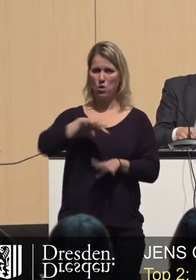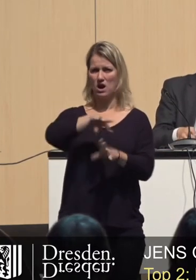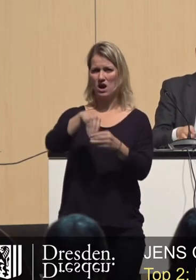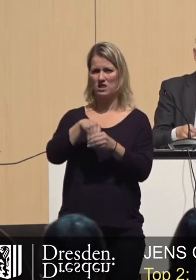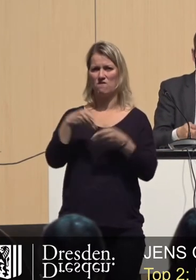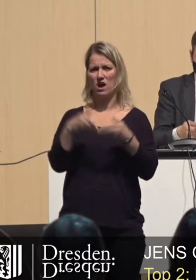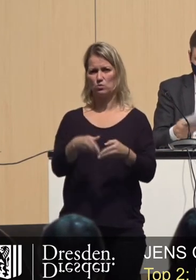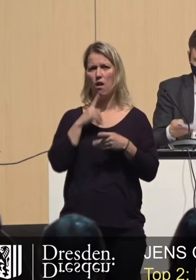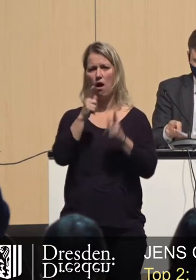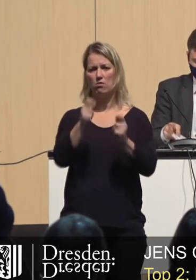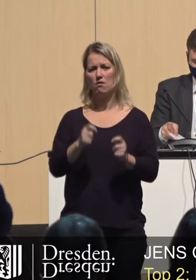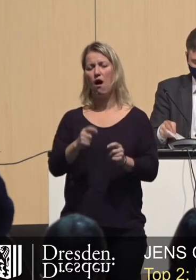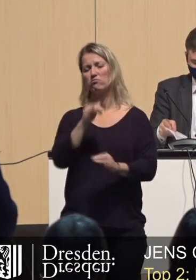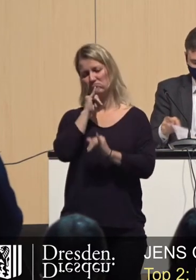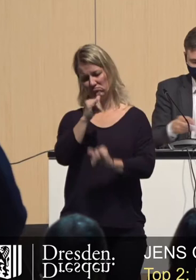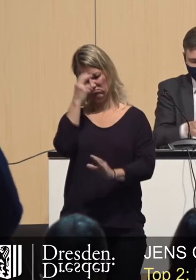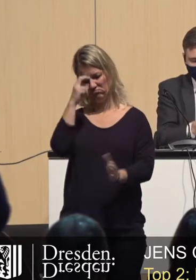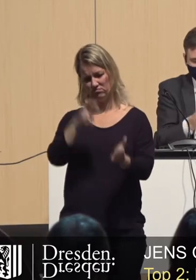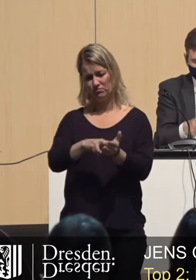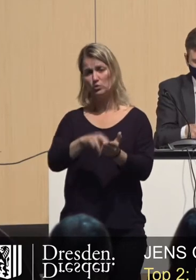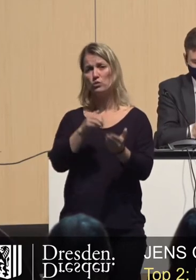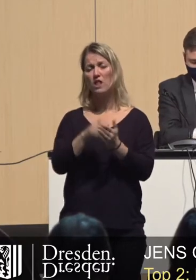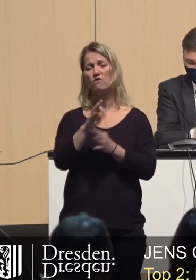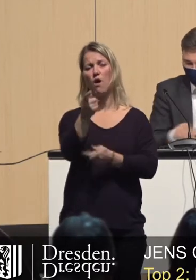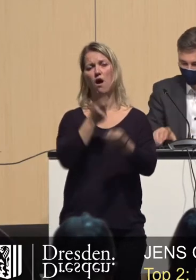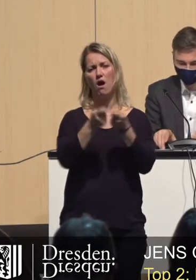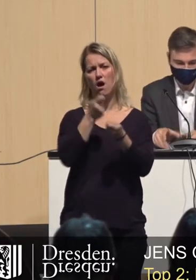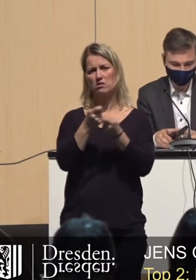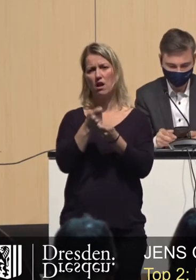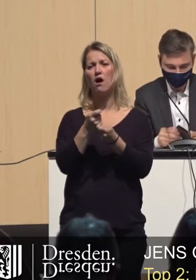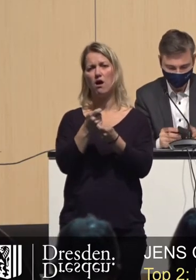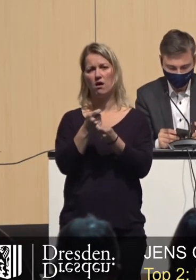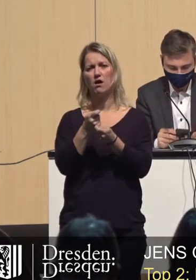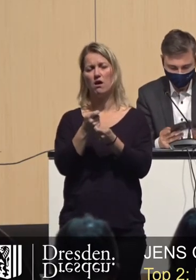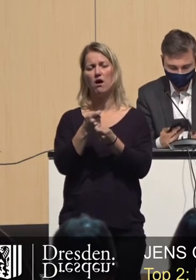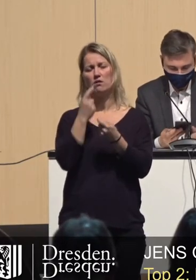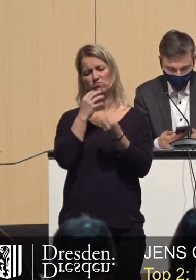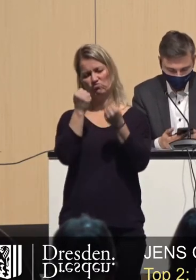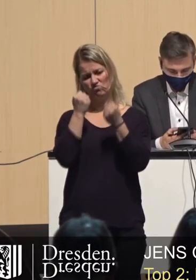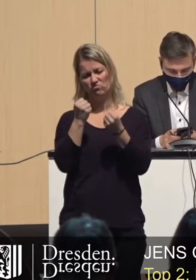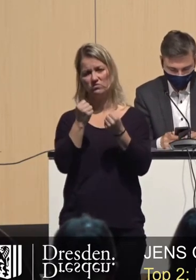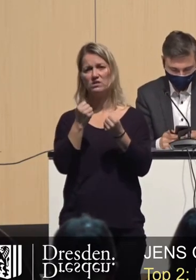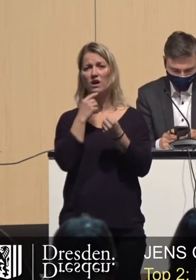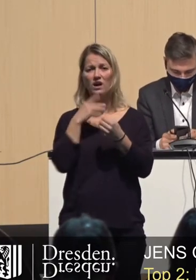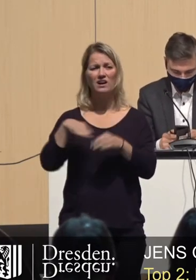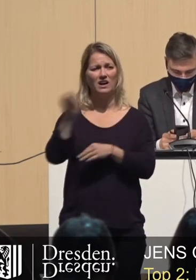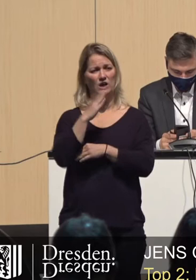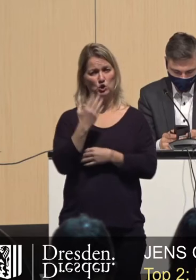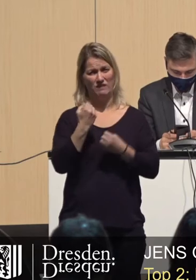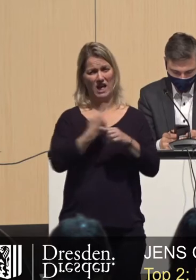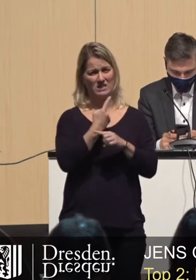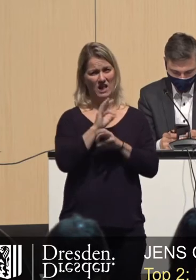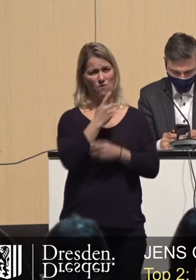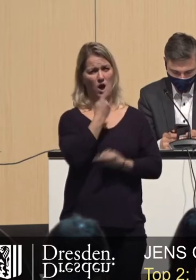Zustimmung geben und wünschen und drücken den Händlern, die in schweren Zeiten alles möglich machen, die Daumen, damit